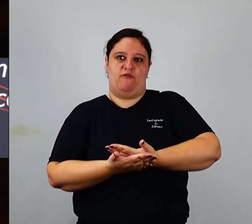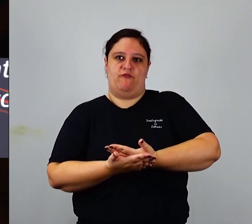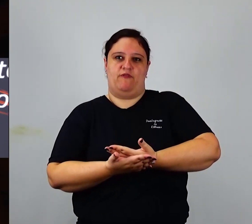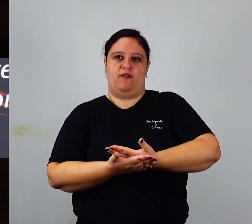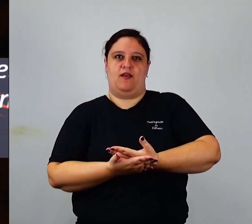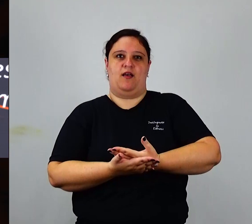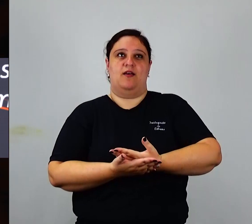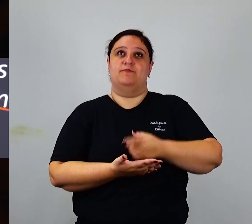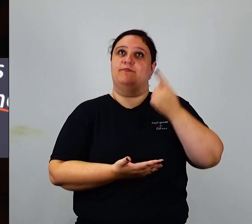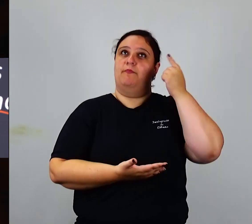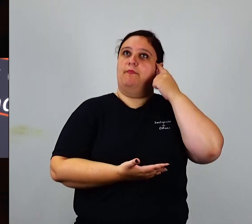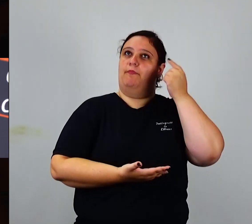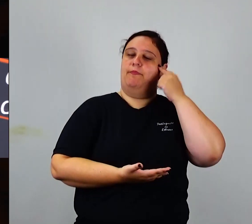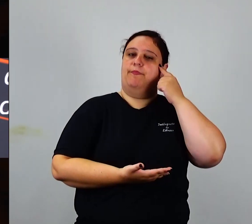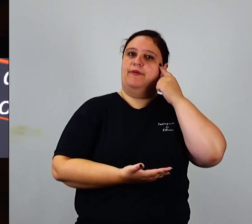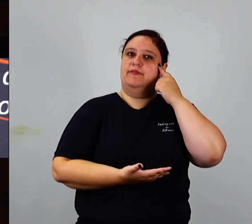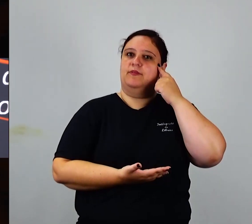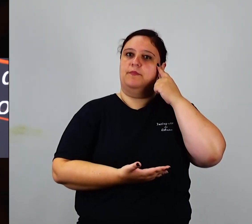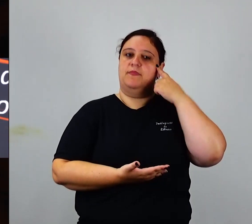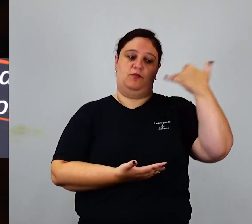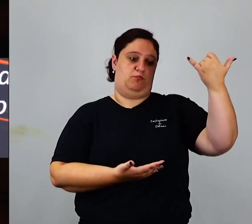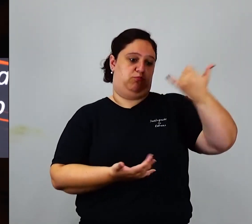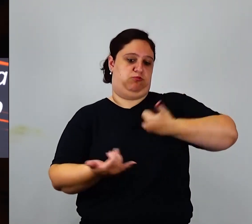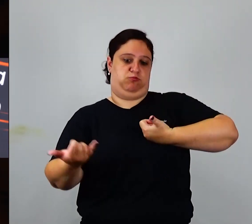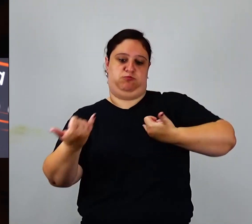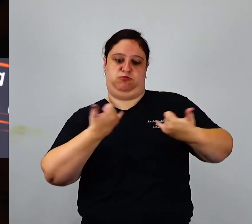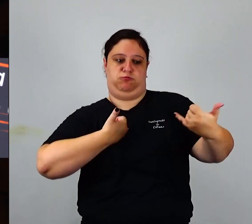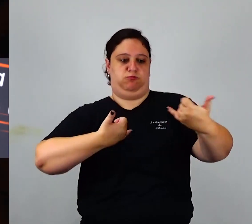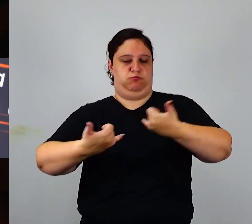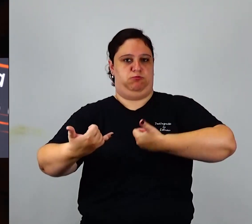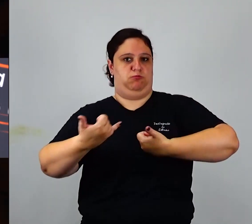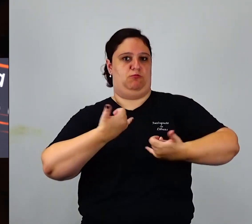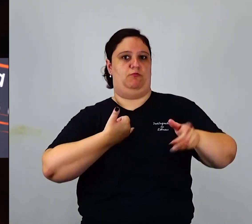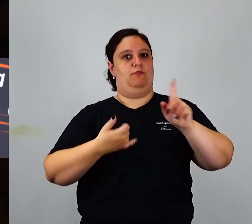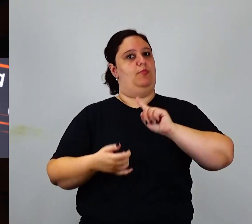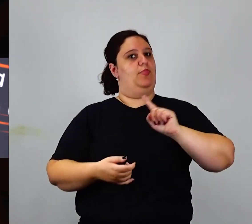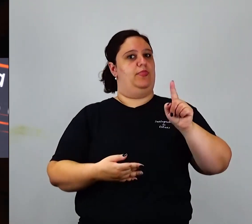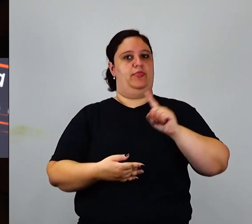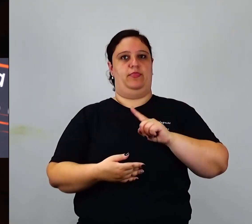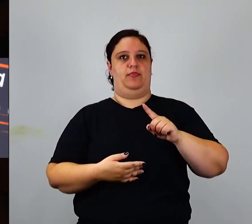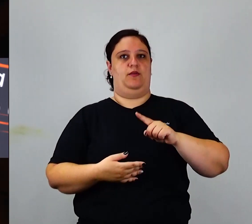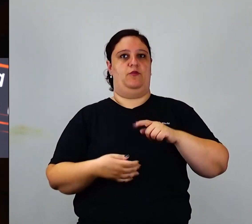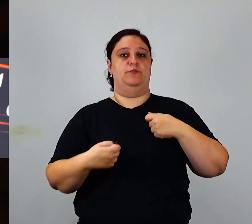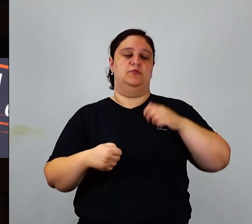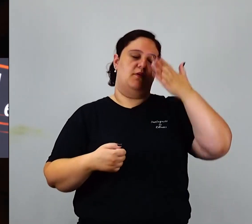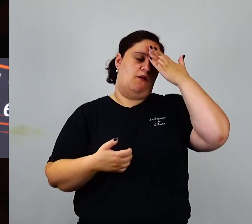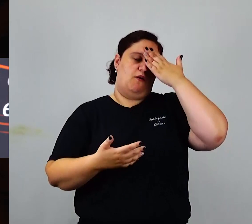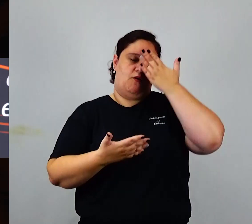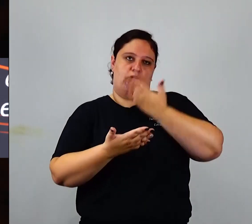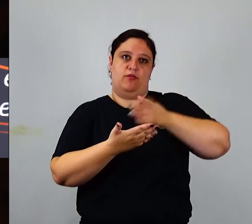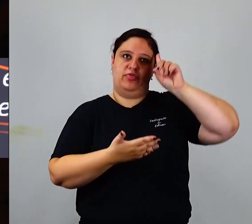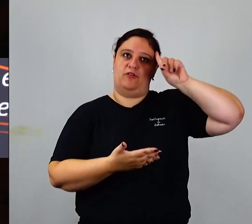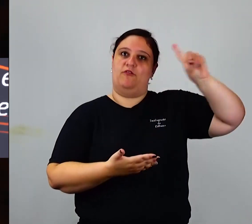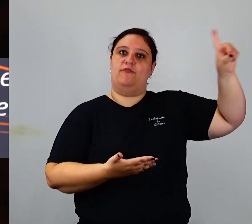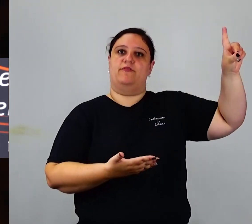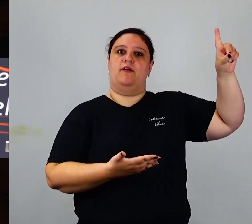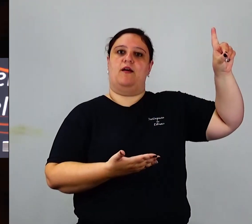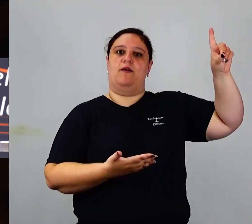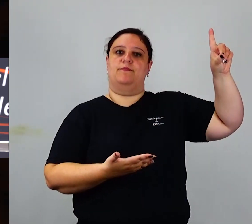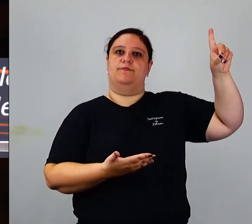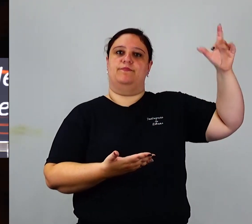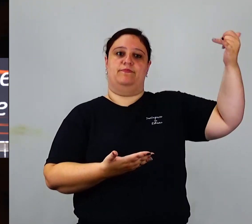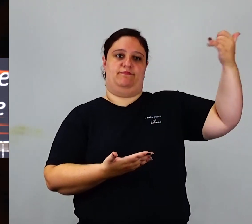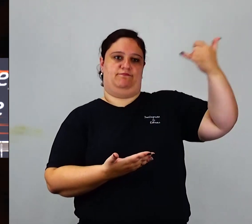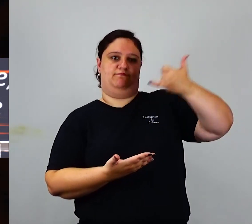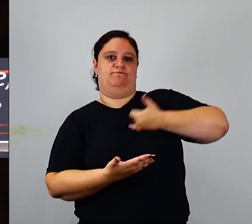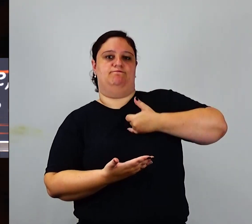Não confie no que os outros dizem que você é. Confie no que Deus diz que você